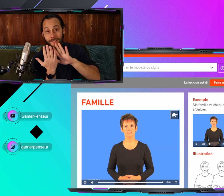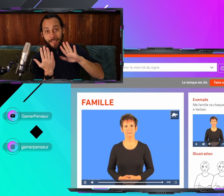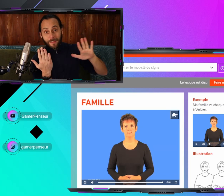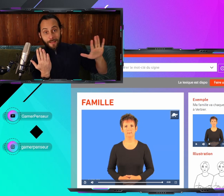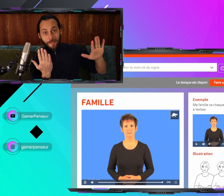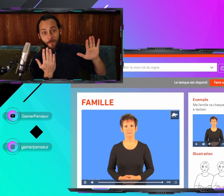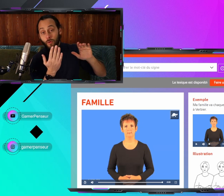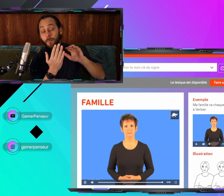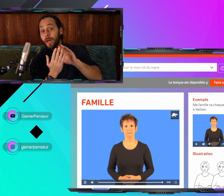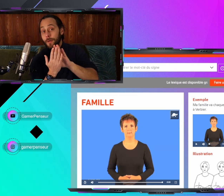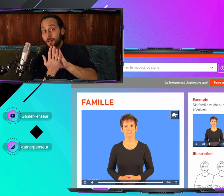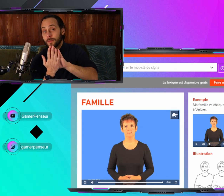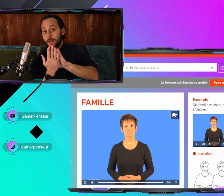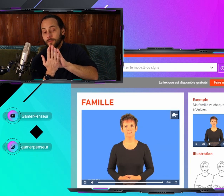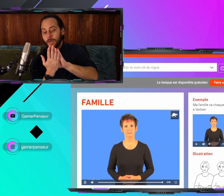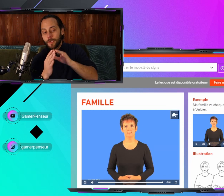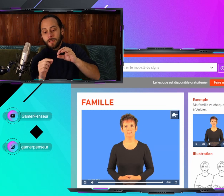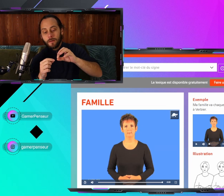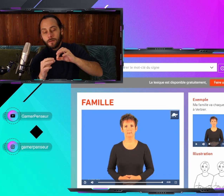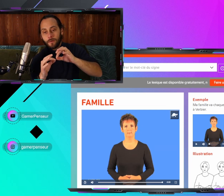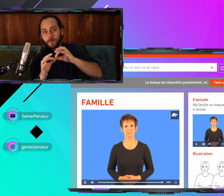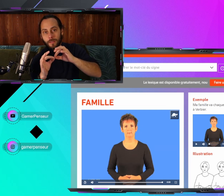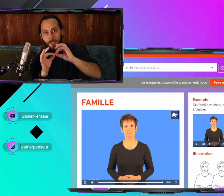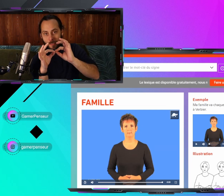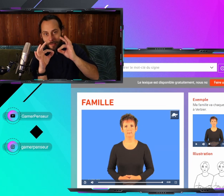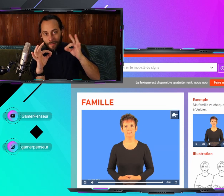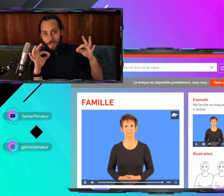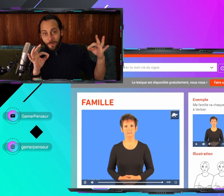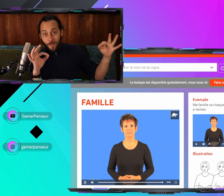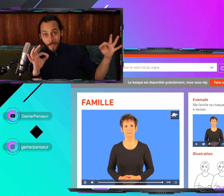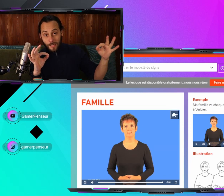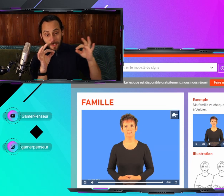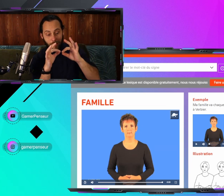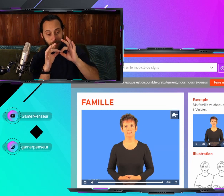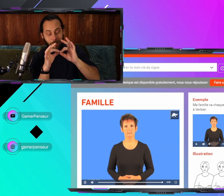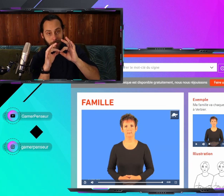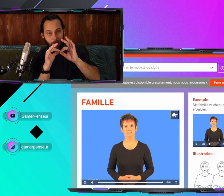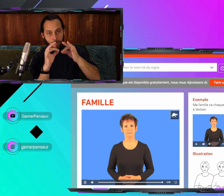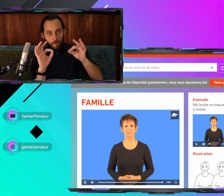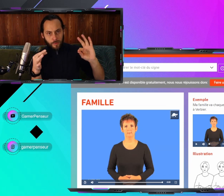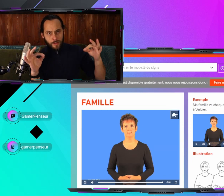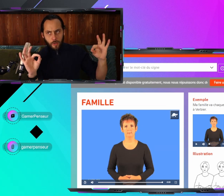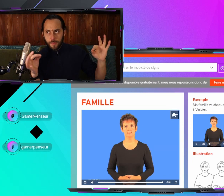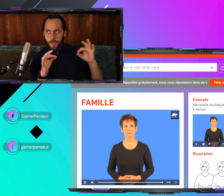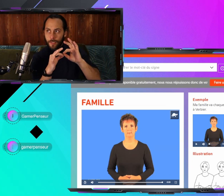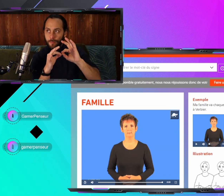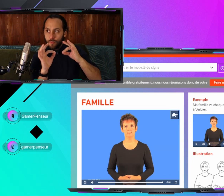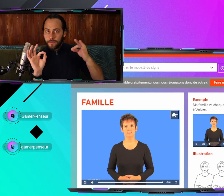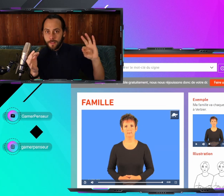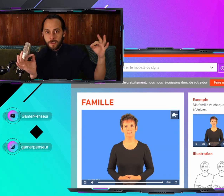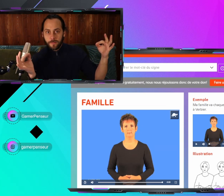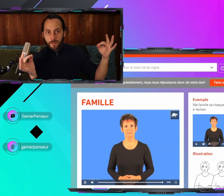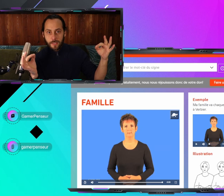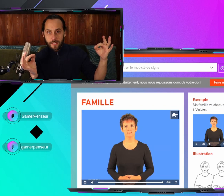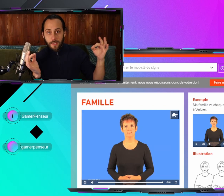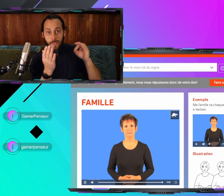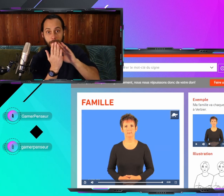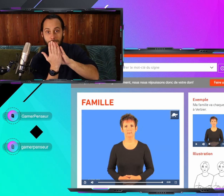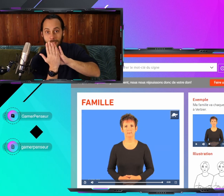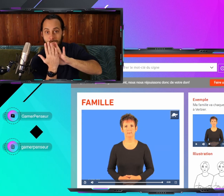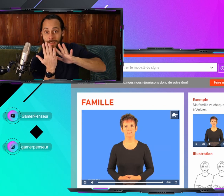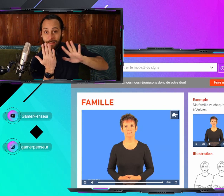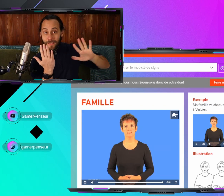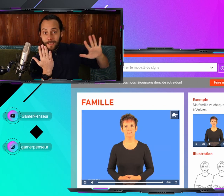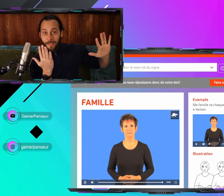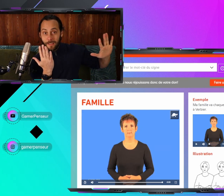signais syntaxe. On me l'a appris comme ça, on m'a appris syntaxe française, ou c'était comme ça peut-être pour syntaxe française,